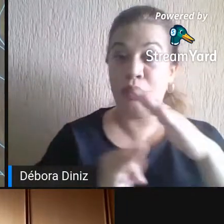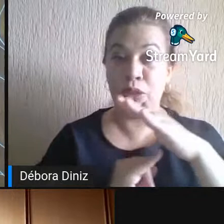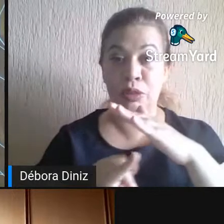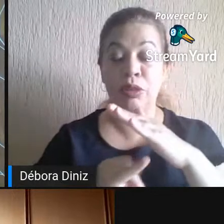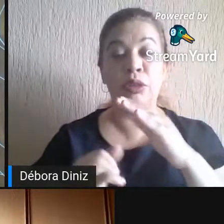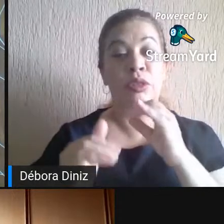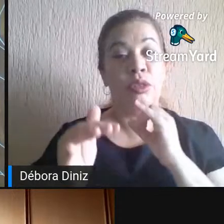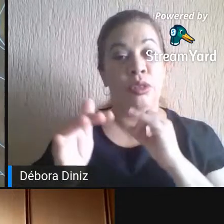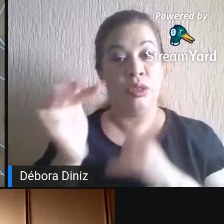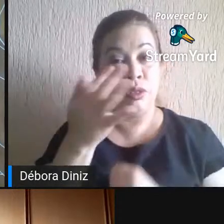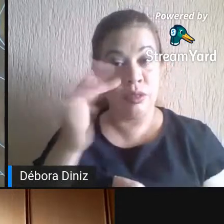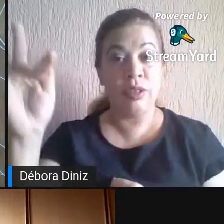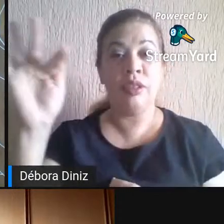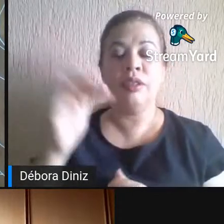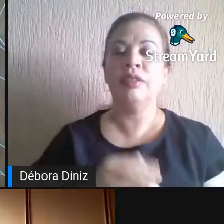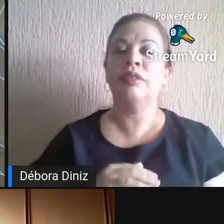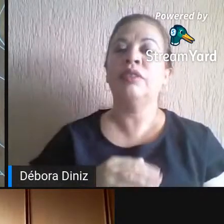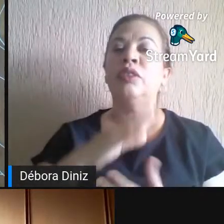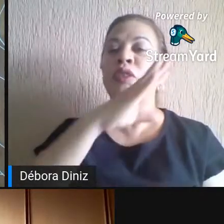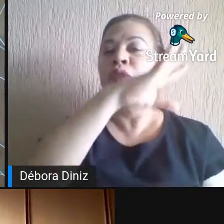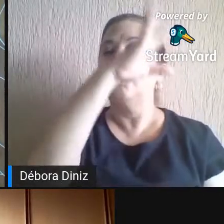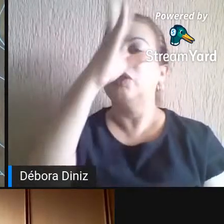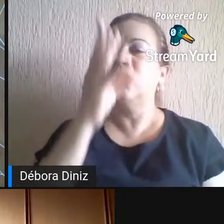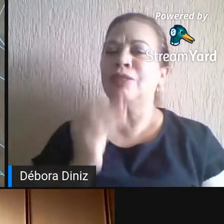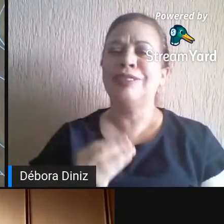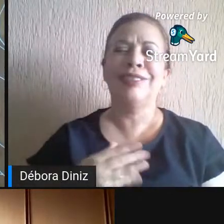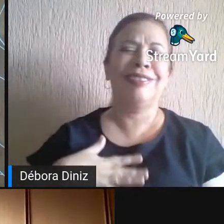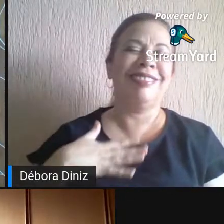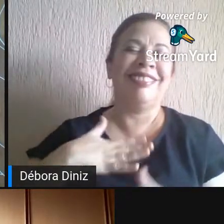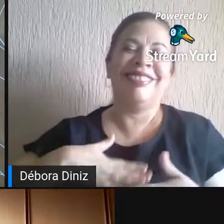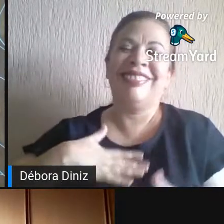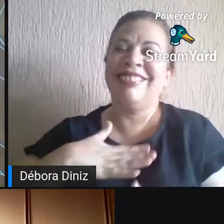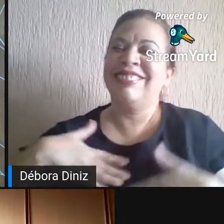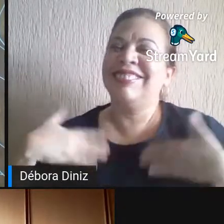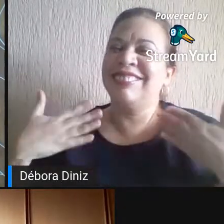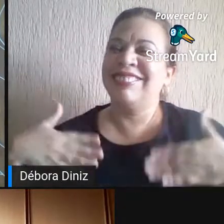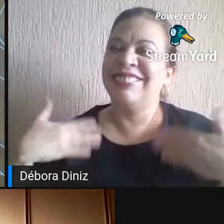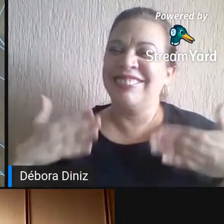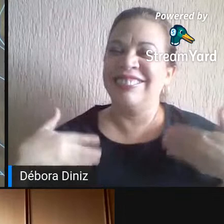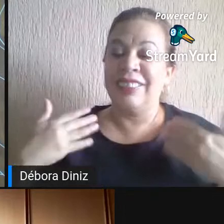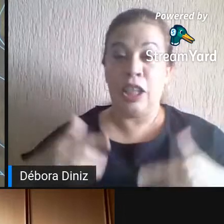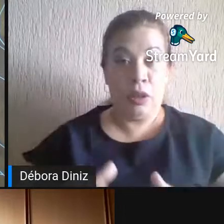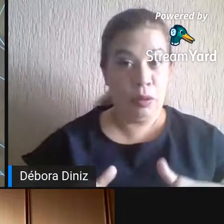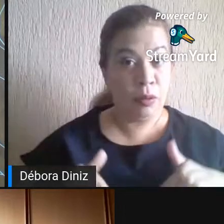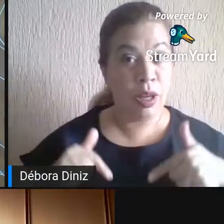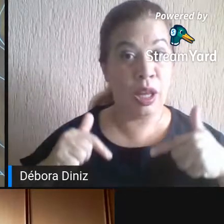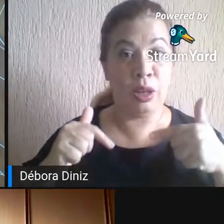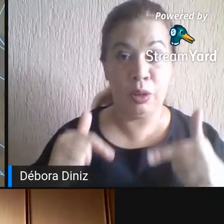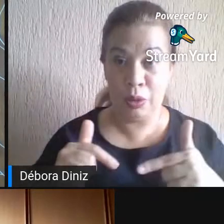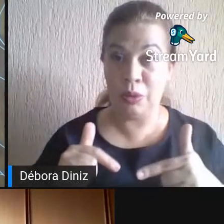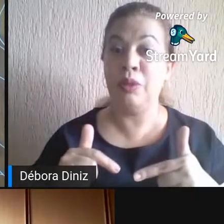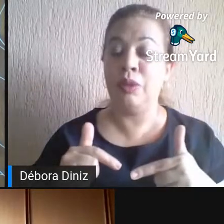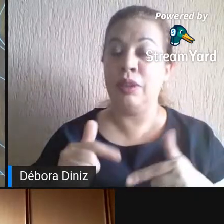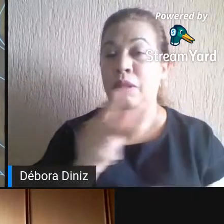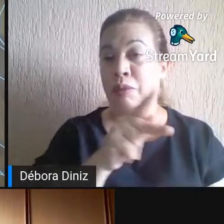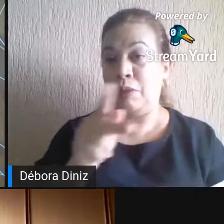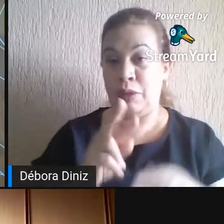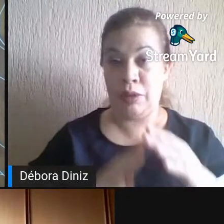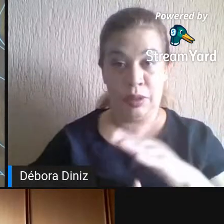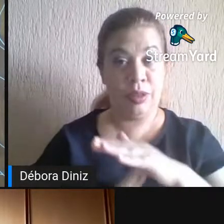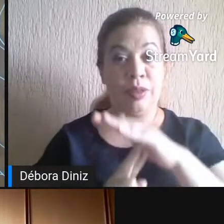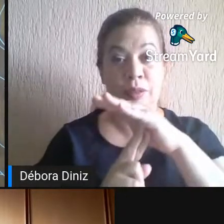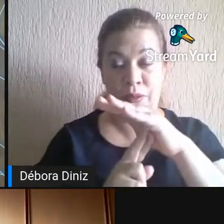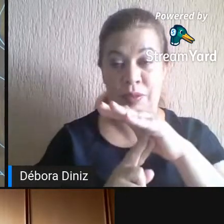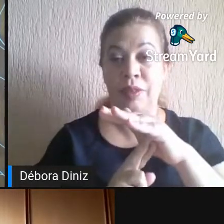O PROFEPT, para a gente, é uma alegria inenarrável, uma luta de muito tempo da própria professora Ruth, quanto pró-reitora de